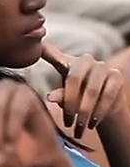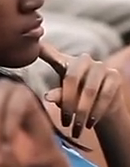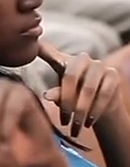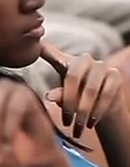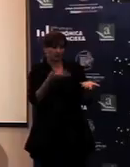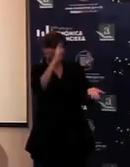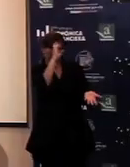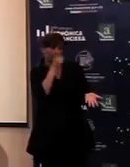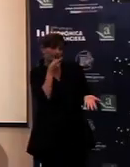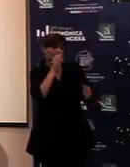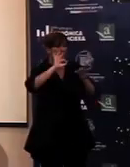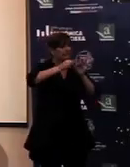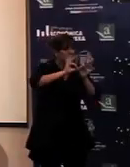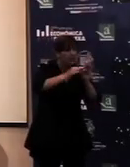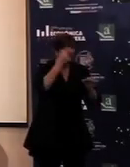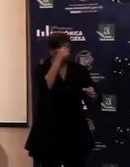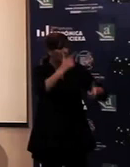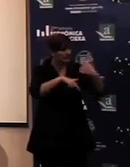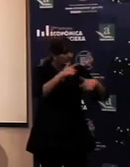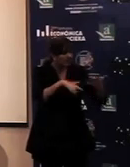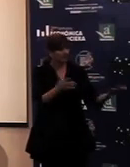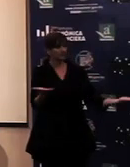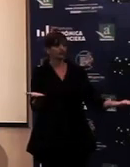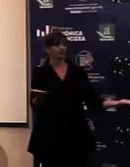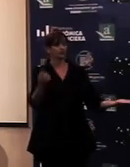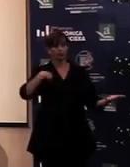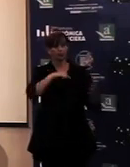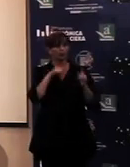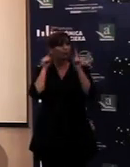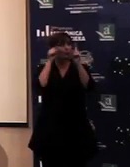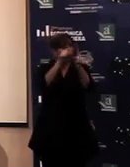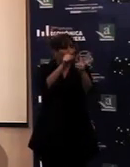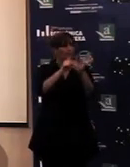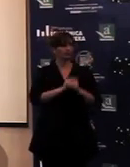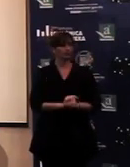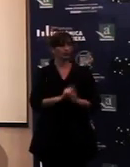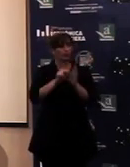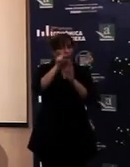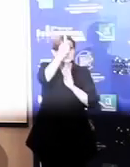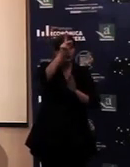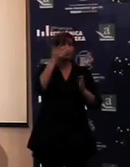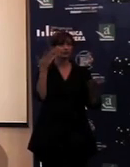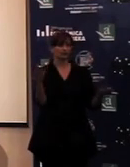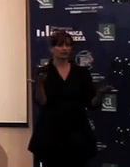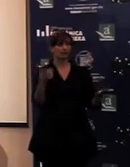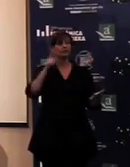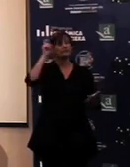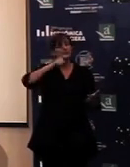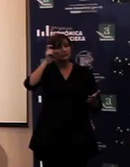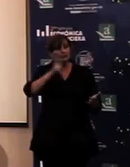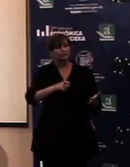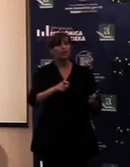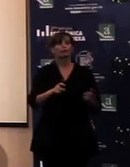país intérpretes en lenguas de señas. Tenemos un proyecto y que estamos hermanados